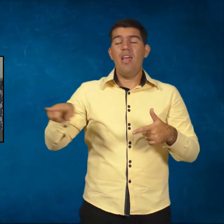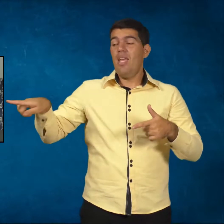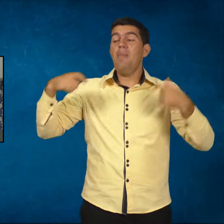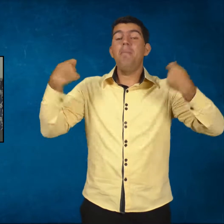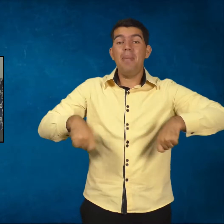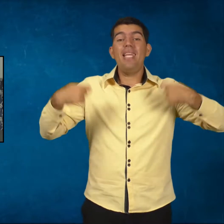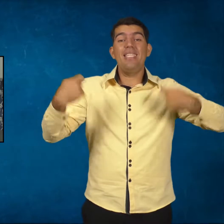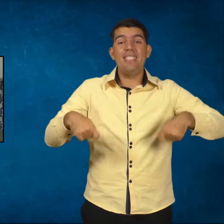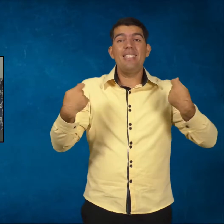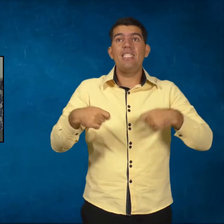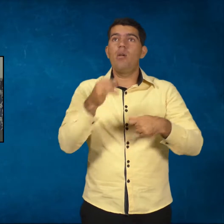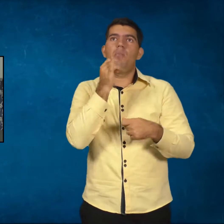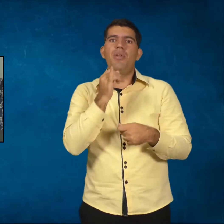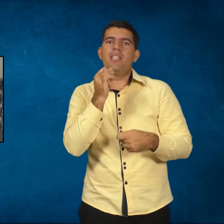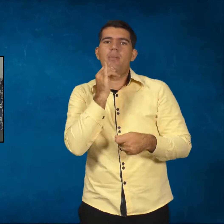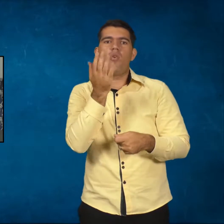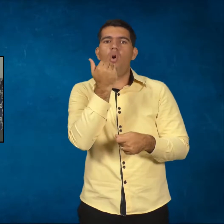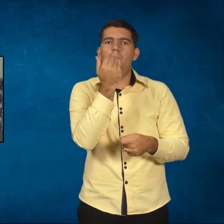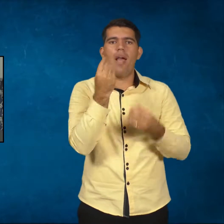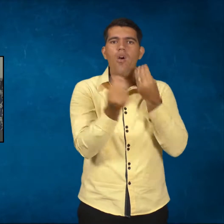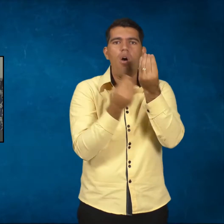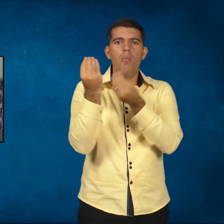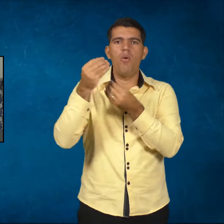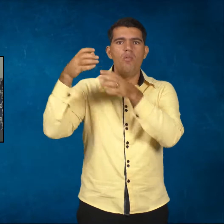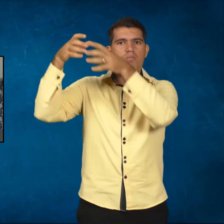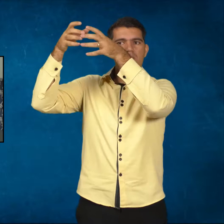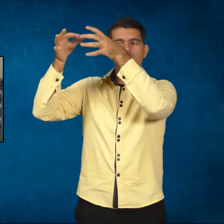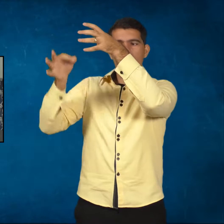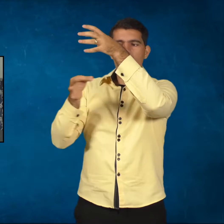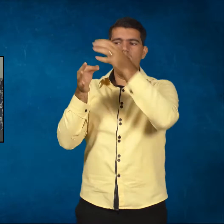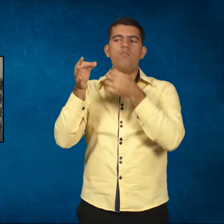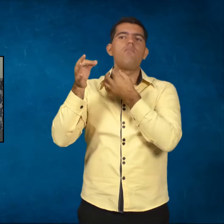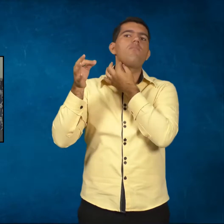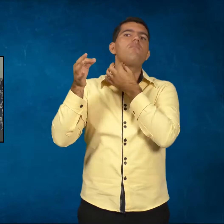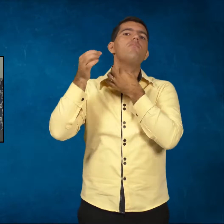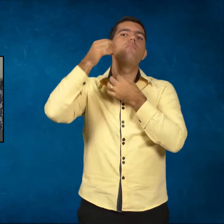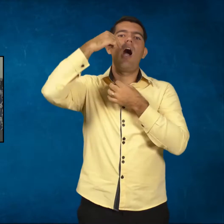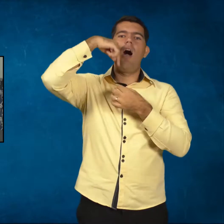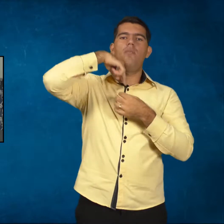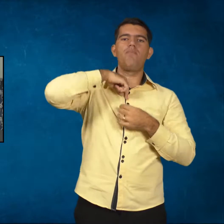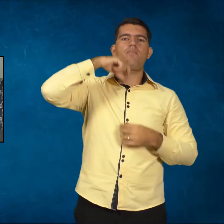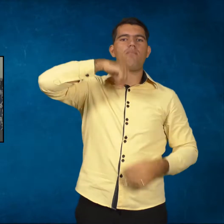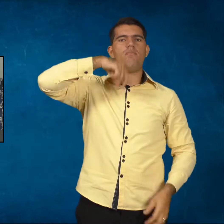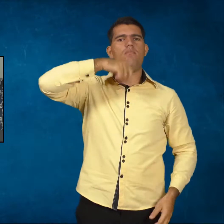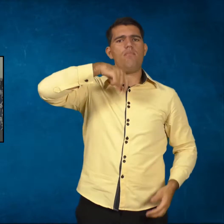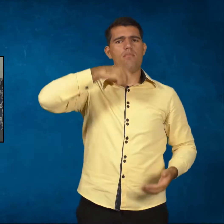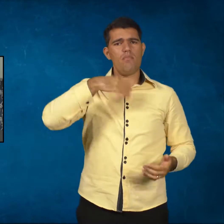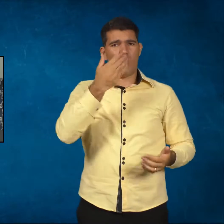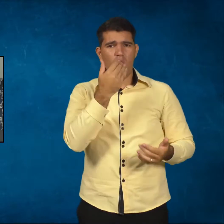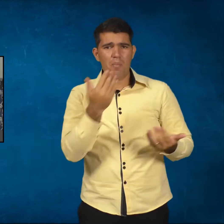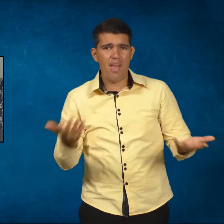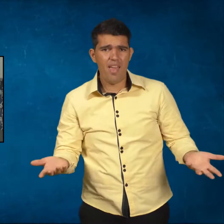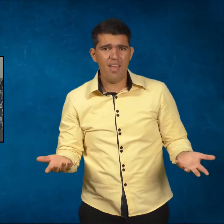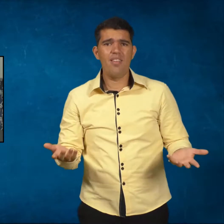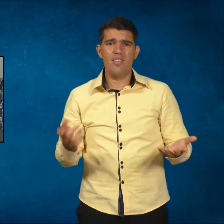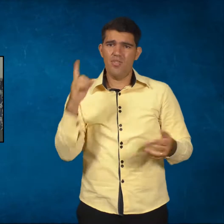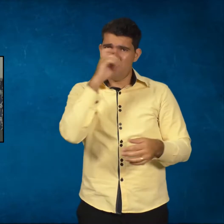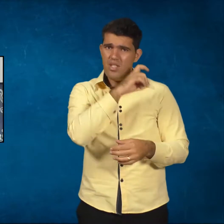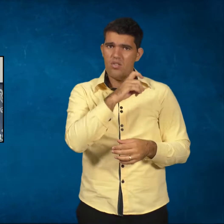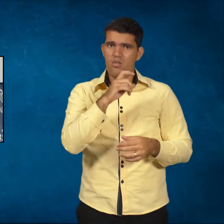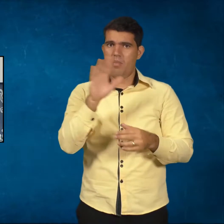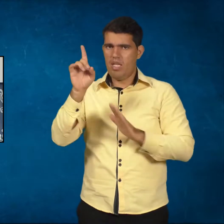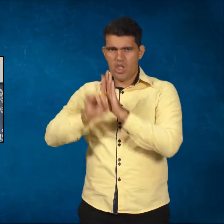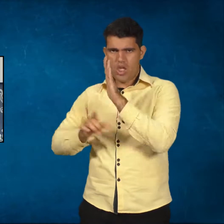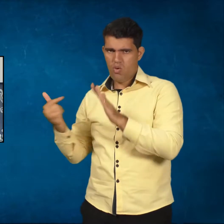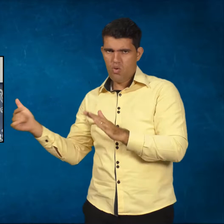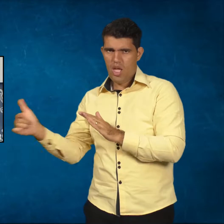necessidade de uma alimentação, por exemplo, por sonda. Então, não é que ele não tem direito. Na realidade, o princípio é, todos têm.